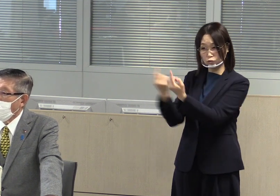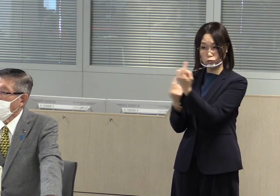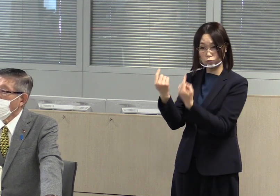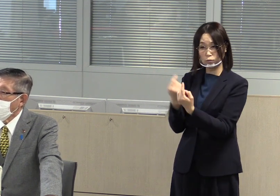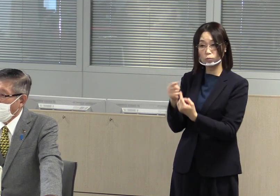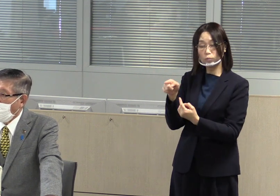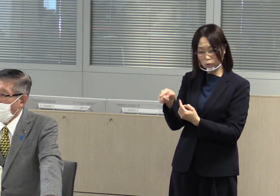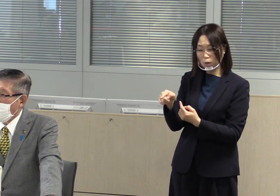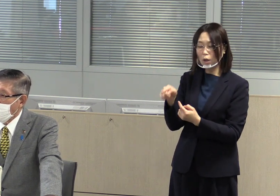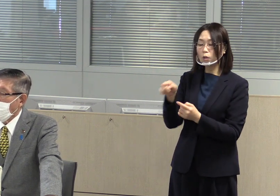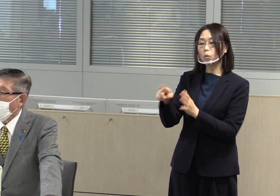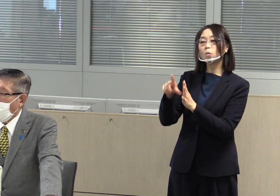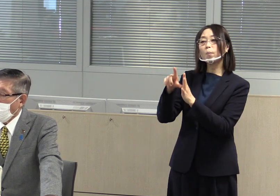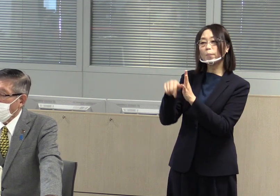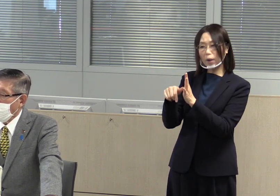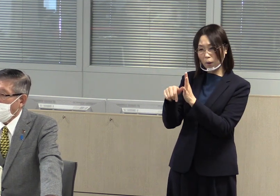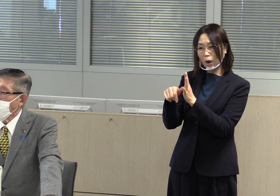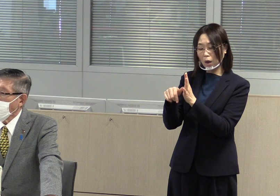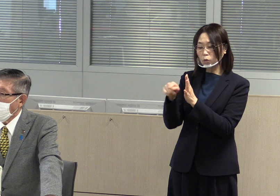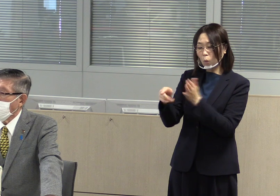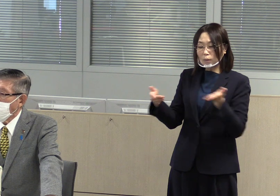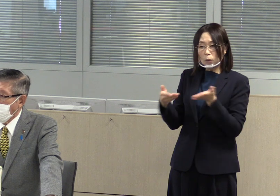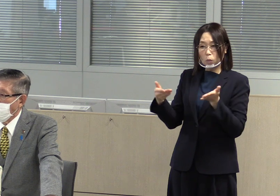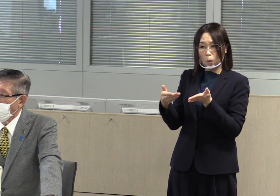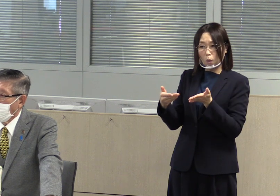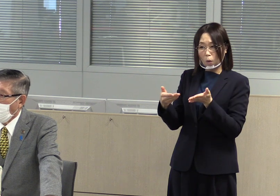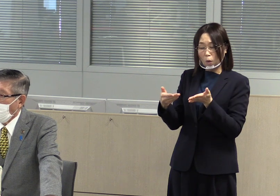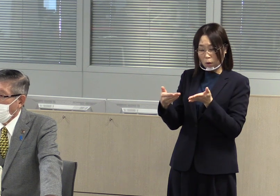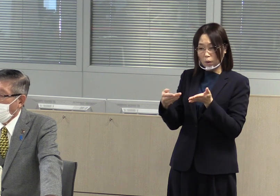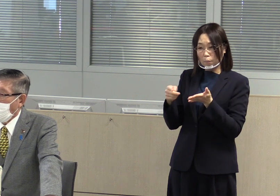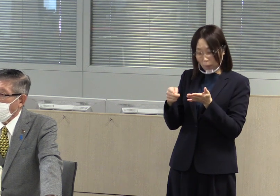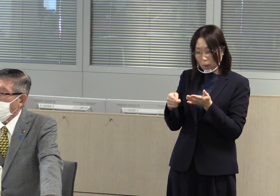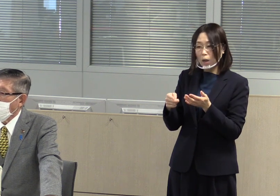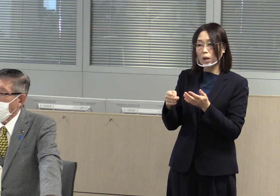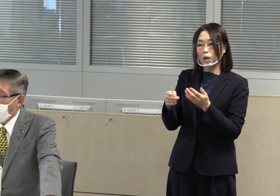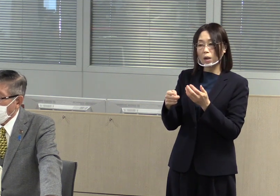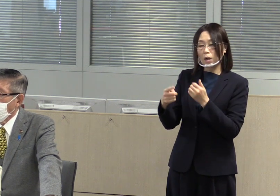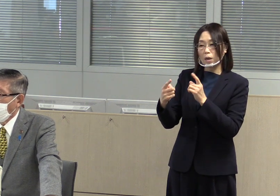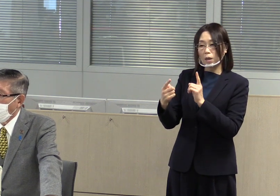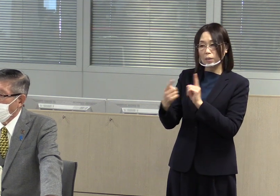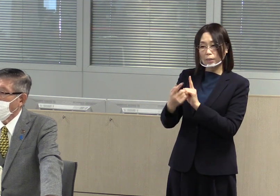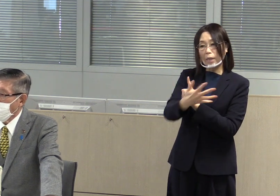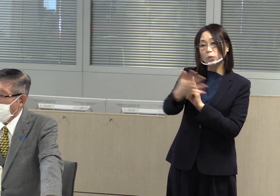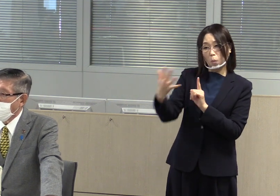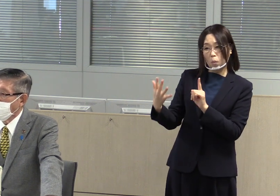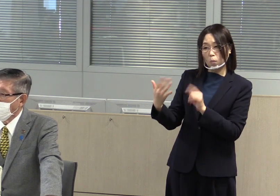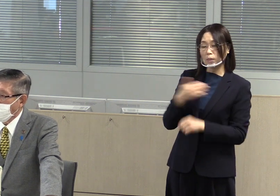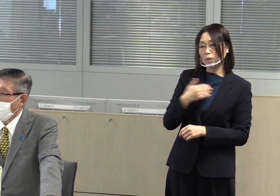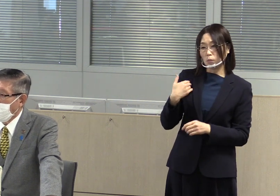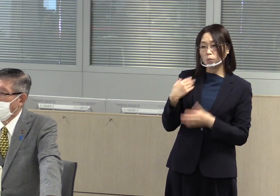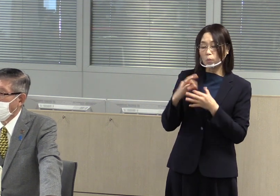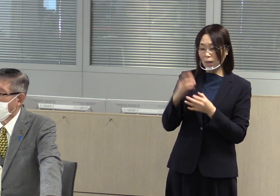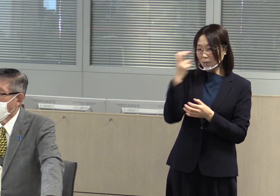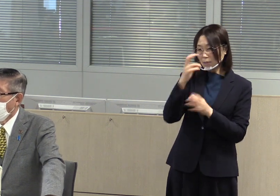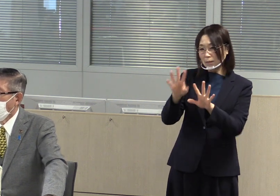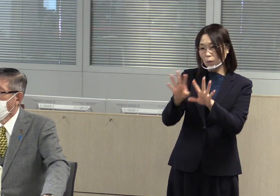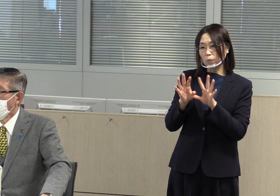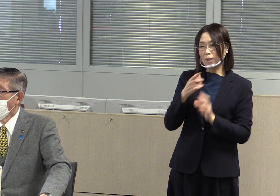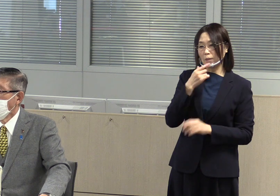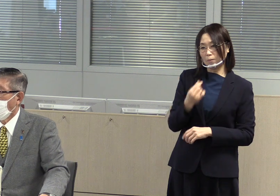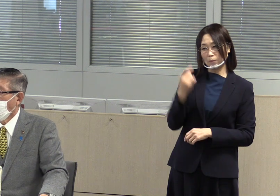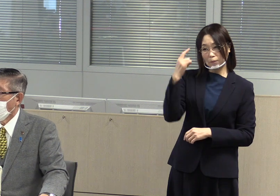も十分に対象になりますんで、受けていただきたいと、そういうことです。